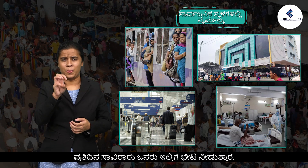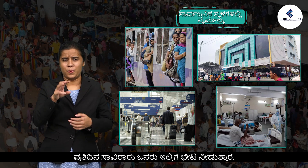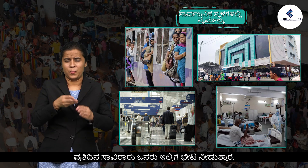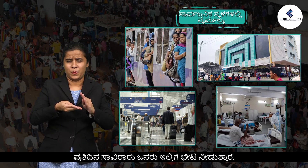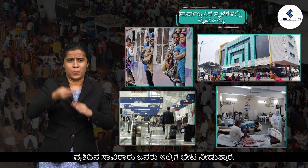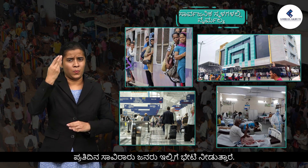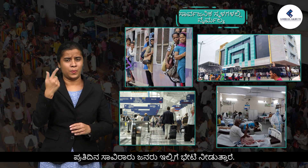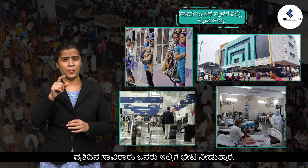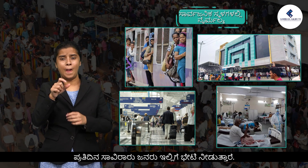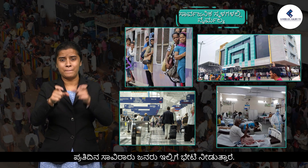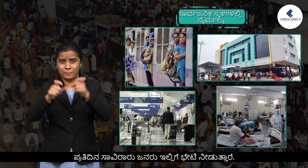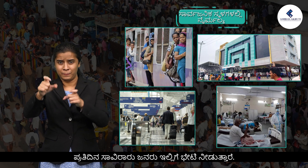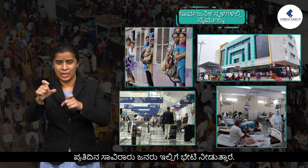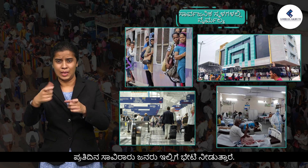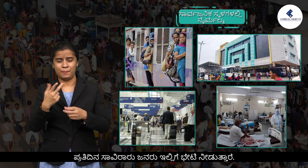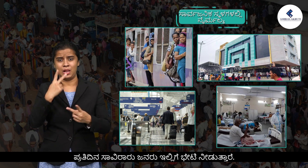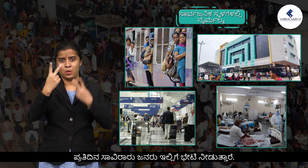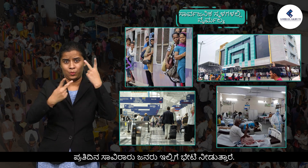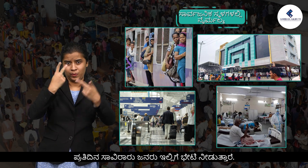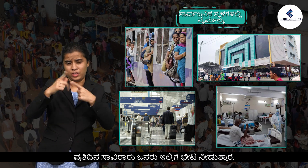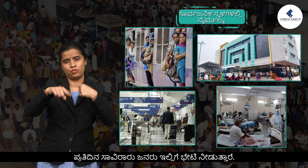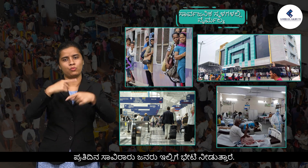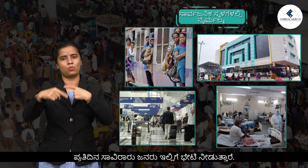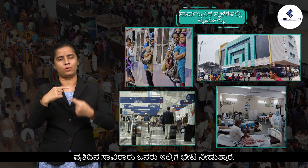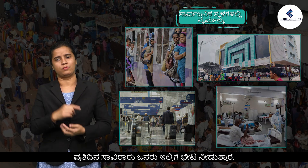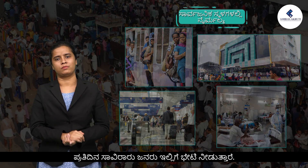ಇಲ್ಲಿಗೆ ಭೇಟಿ ನೀಡುತ್ತಾರೆ.